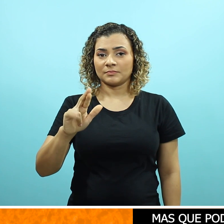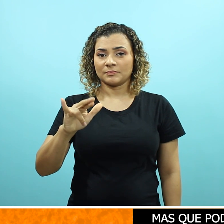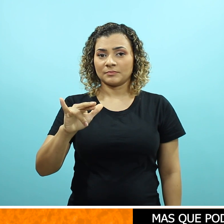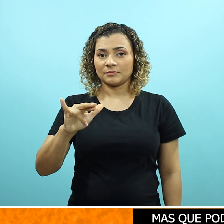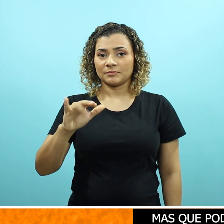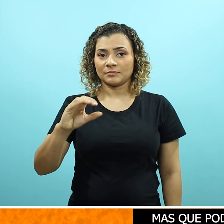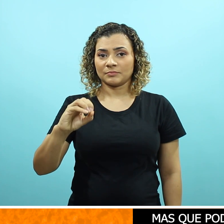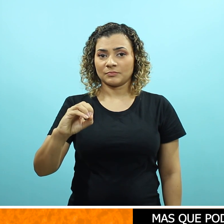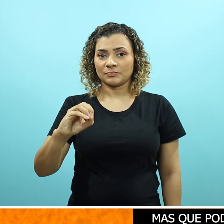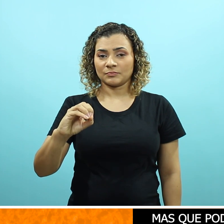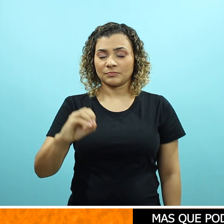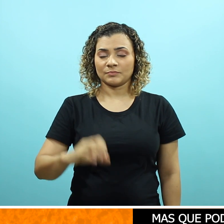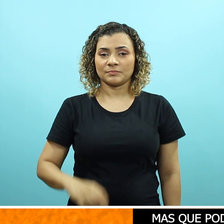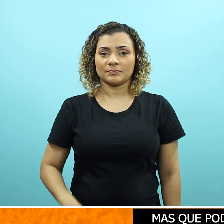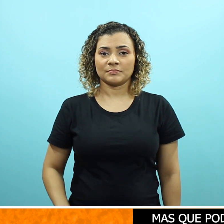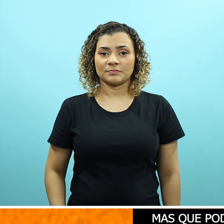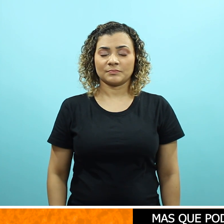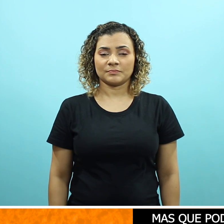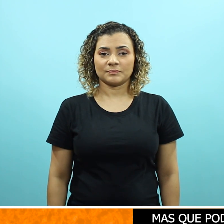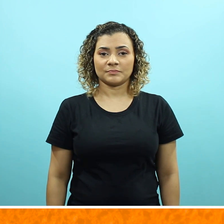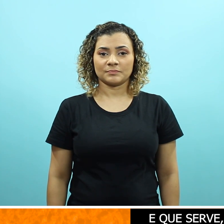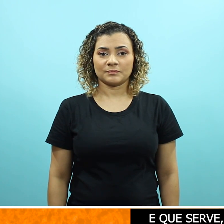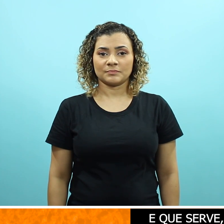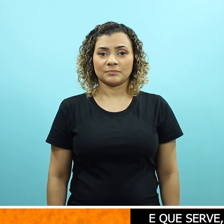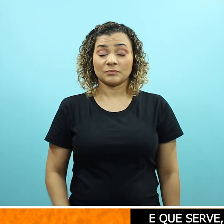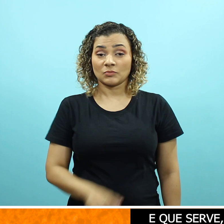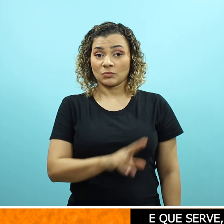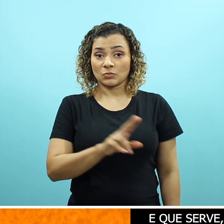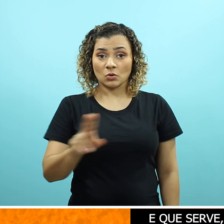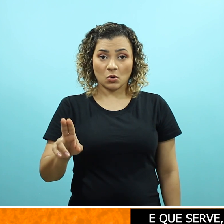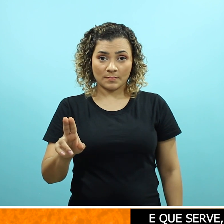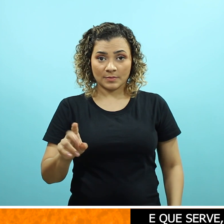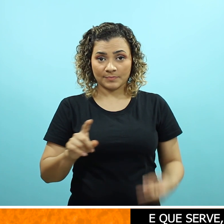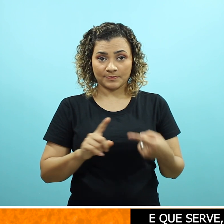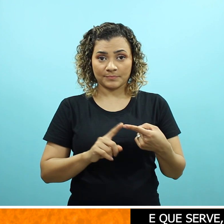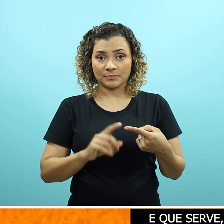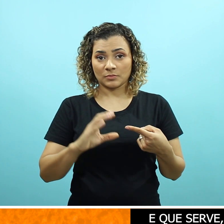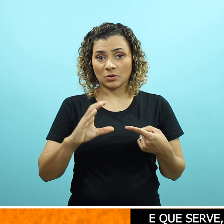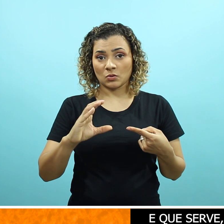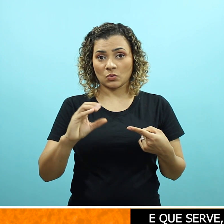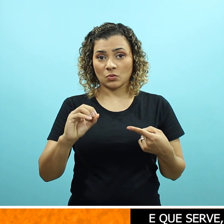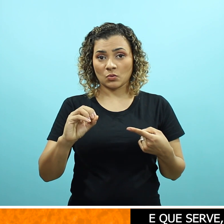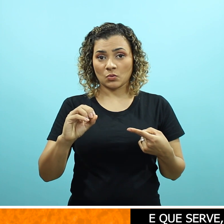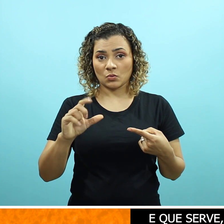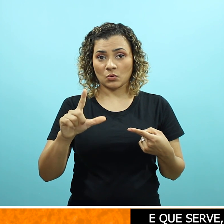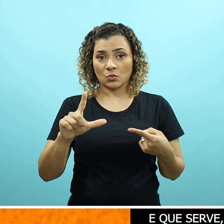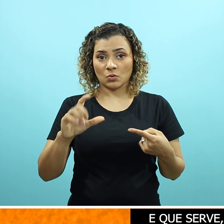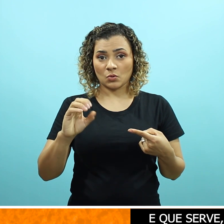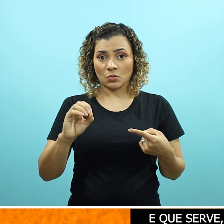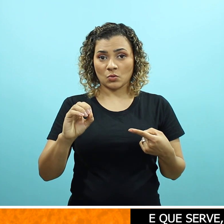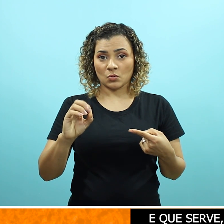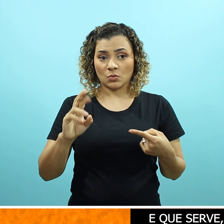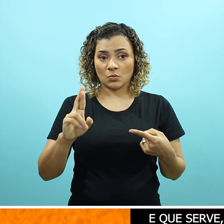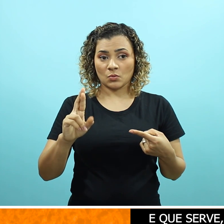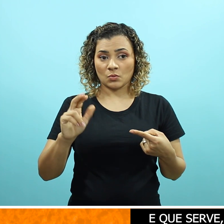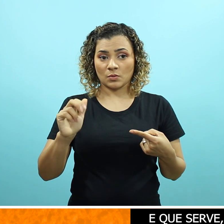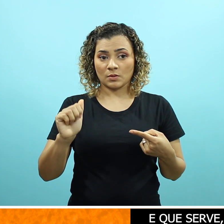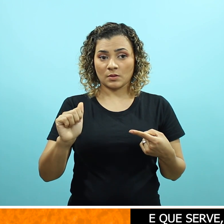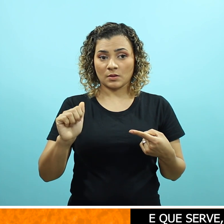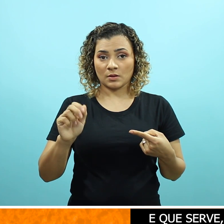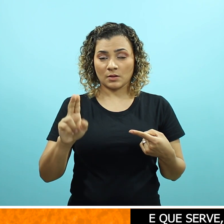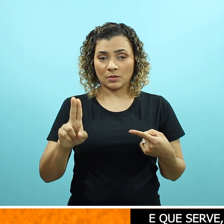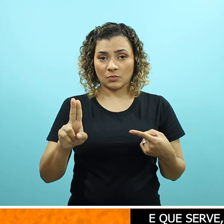feito também à base de pimentão e que serve, sobretudo, para dar cor aos